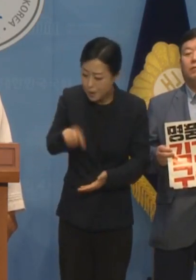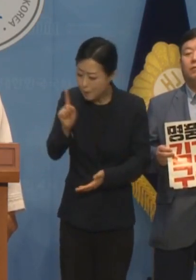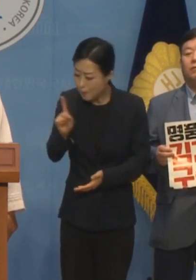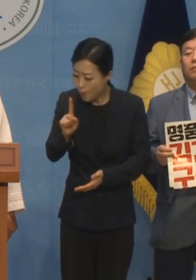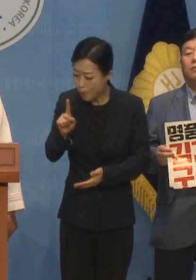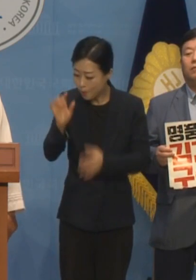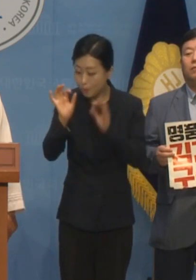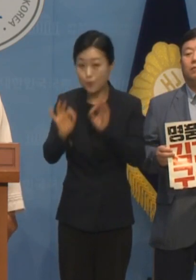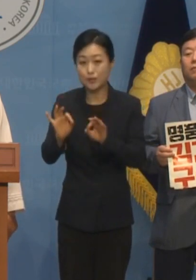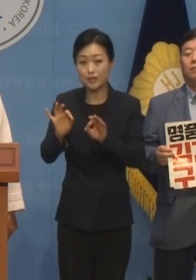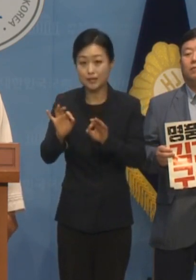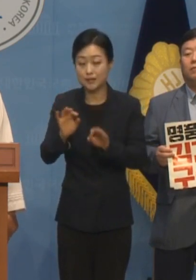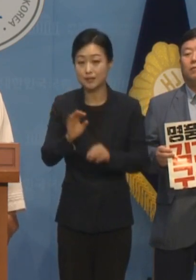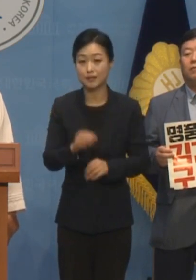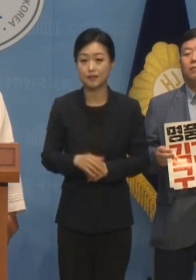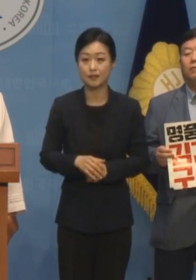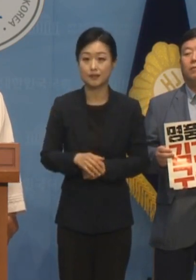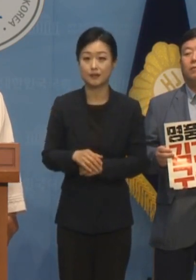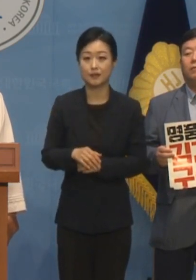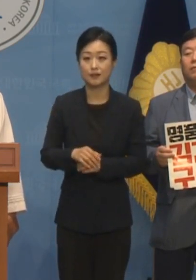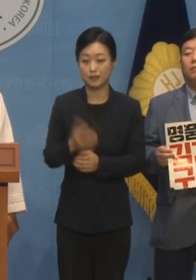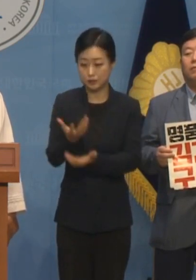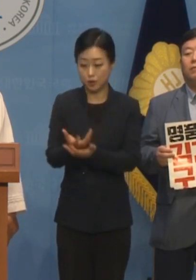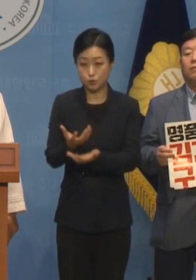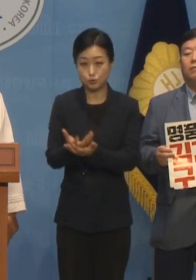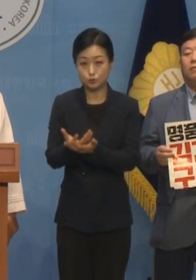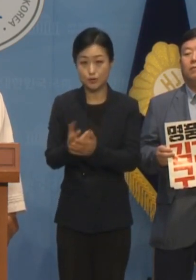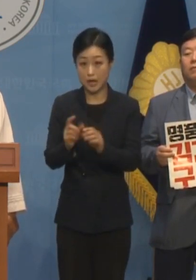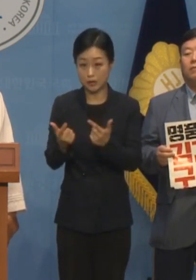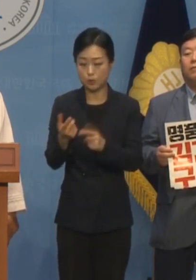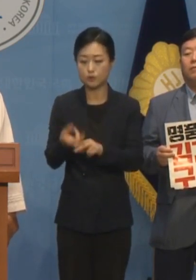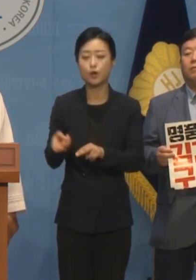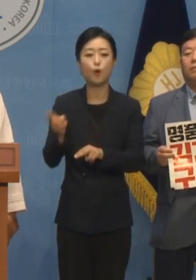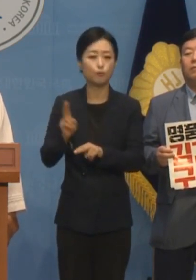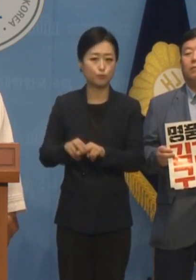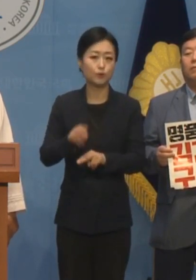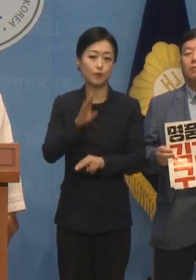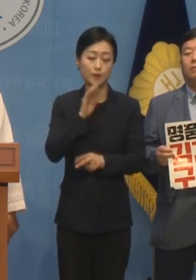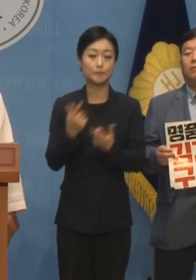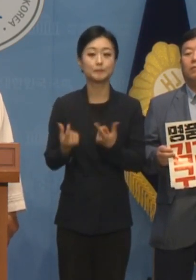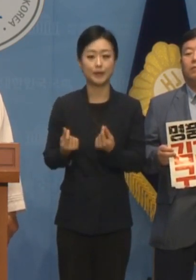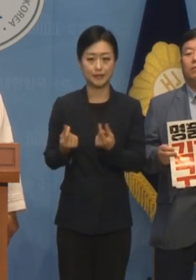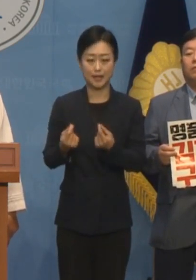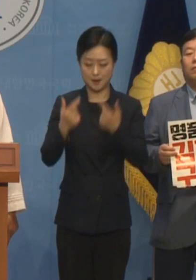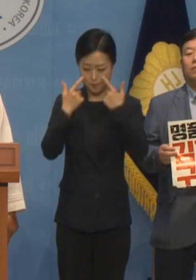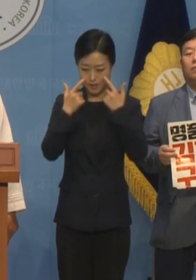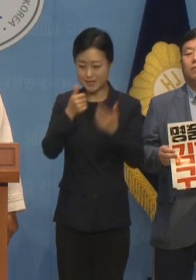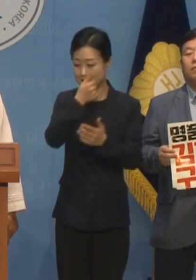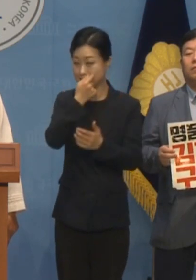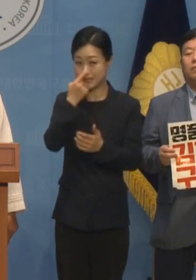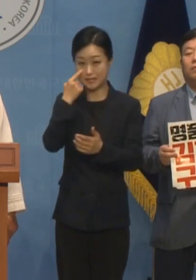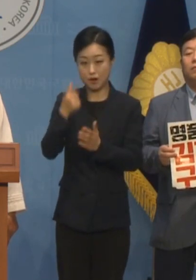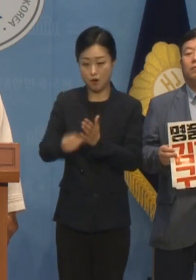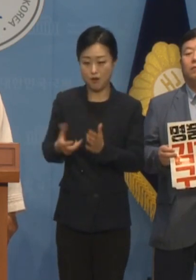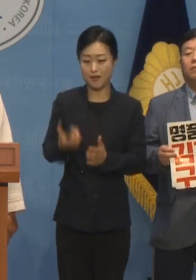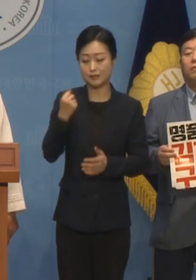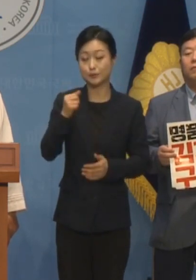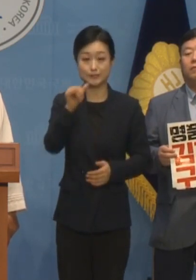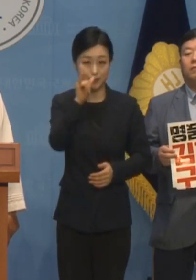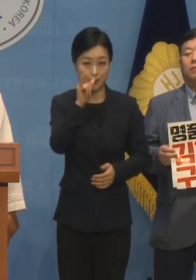해본 결과 그건 분명히 문서가 아니고 선물이었다. 이렇게 우리가 확실한 증거도 지금 확보하고